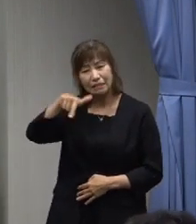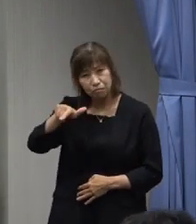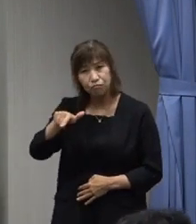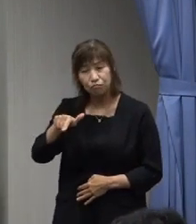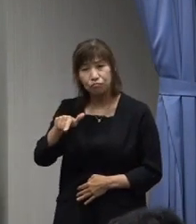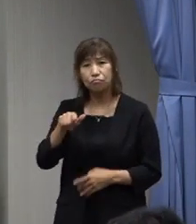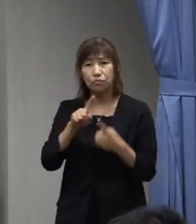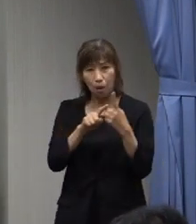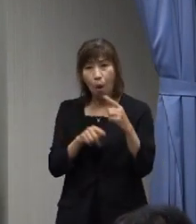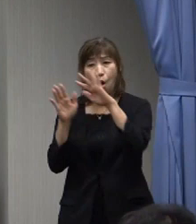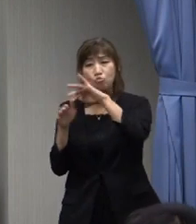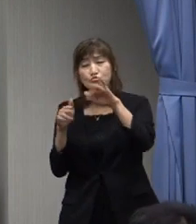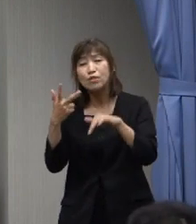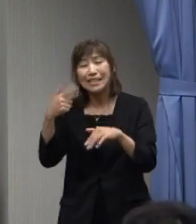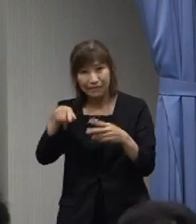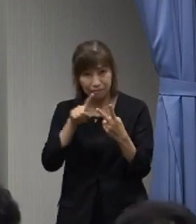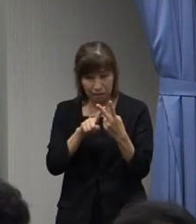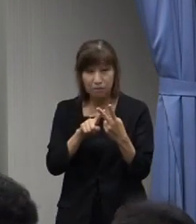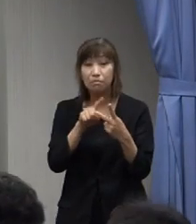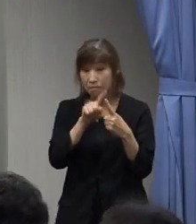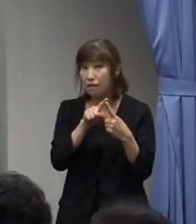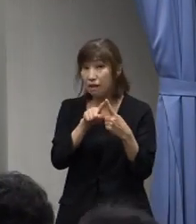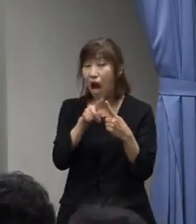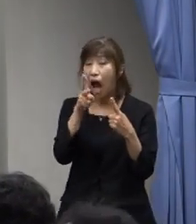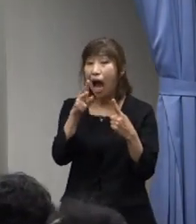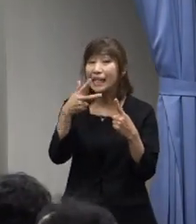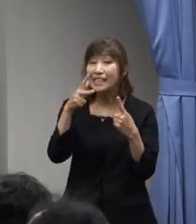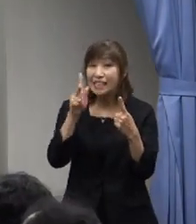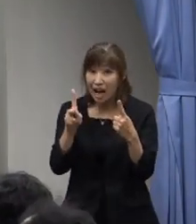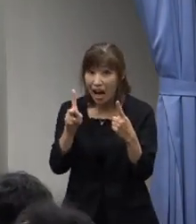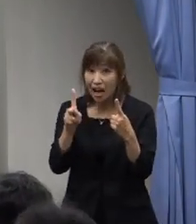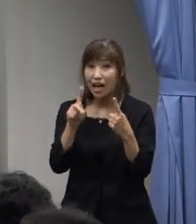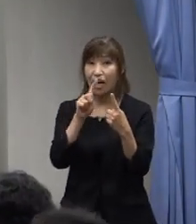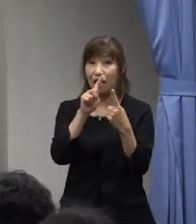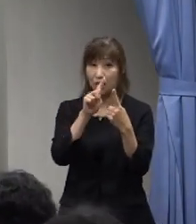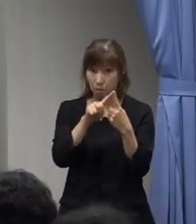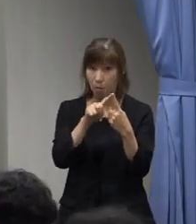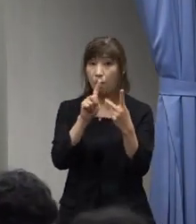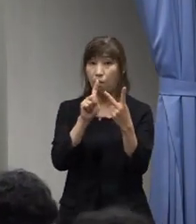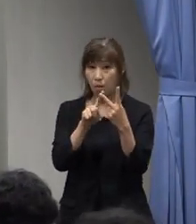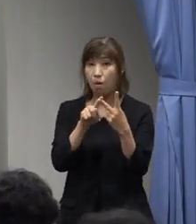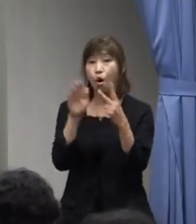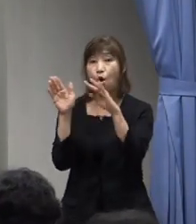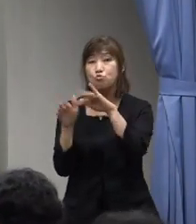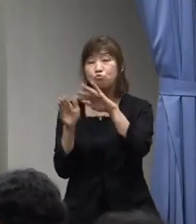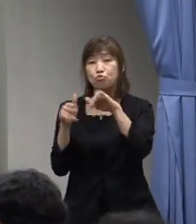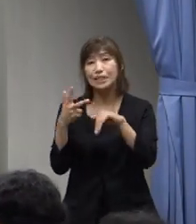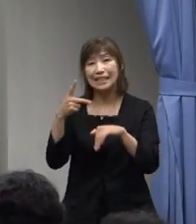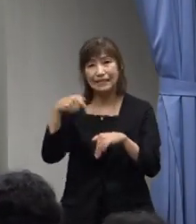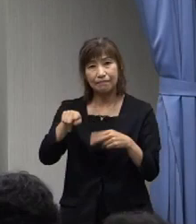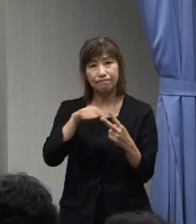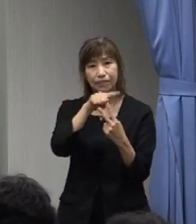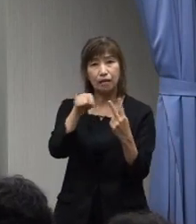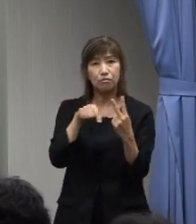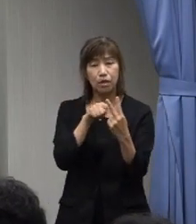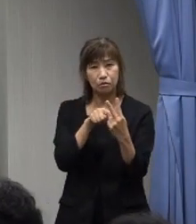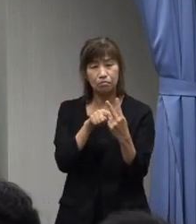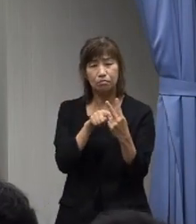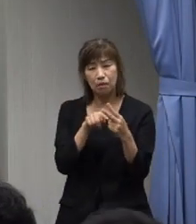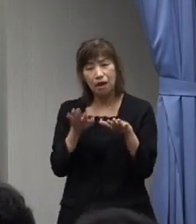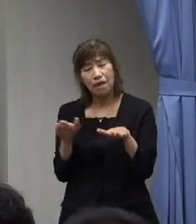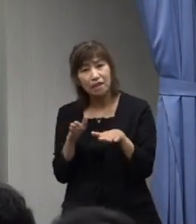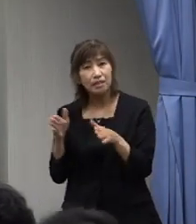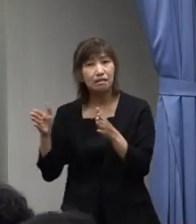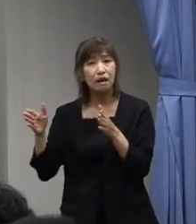。はしかですね、はしかと風疹についてです。この間ですね、マシンについ